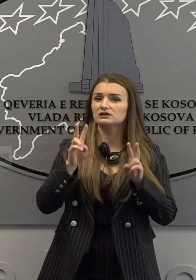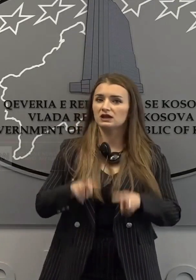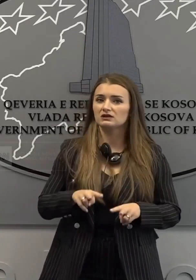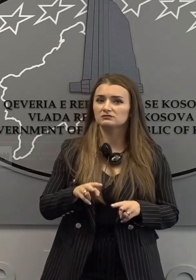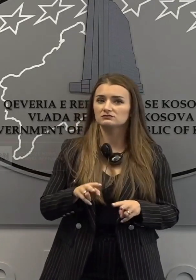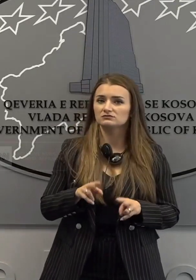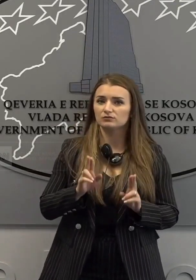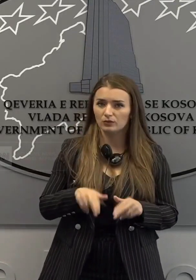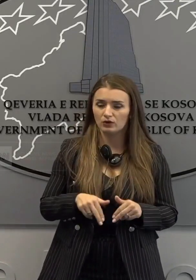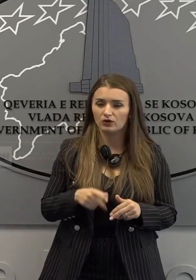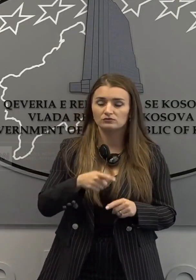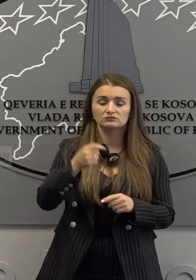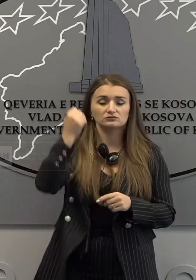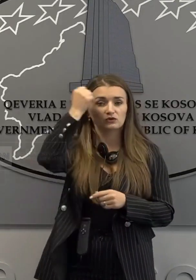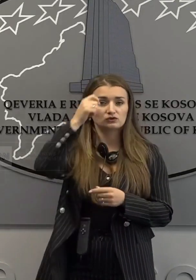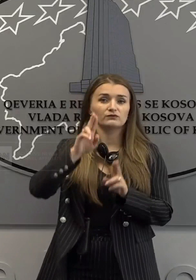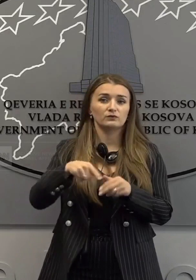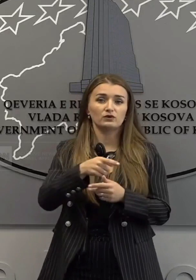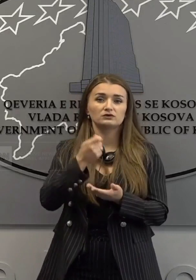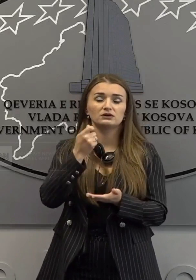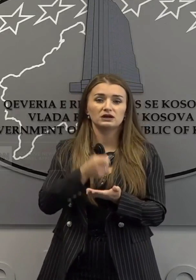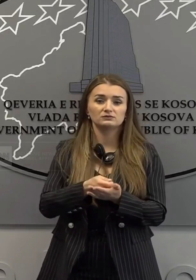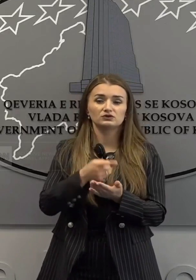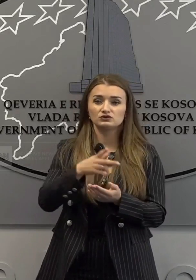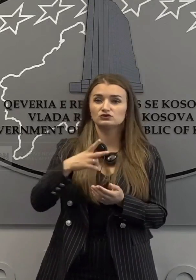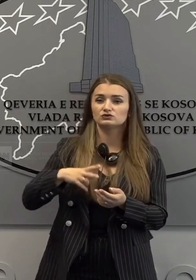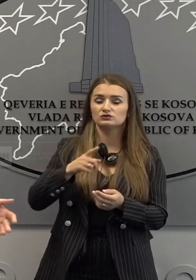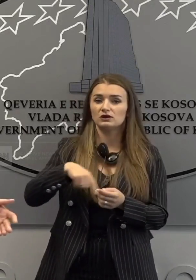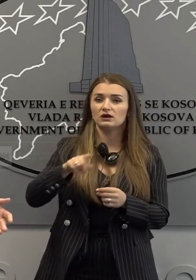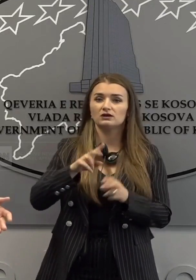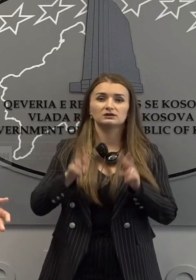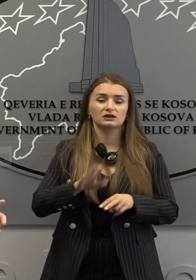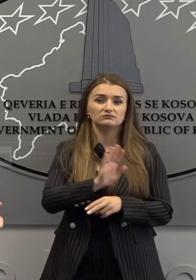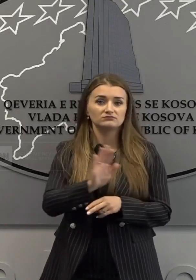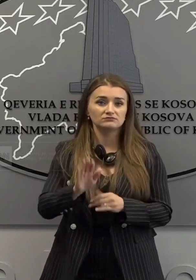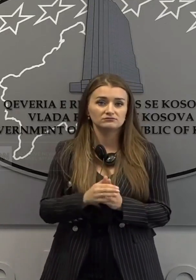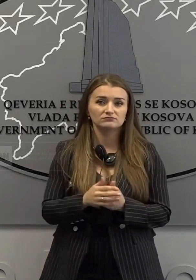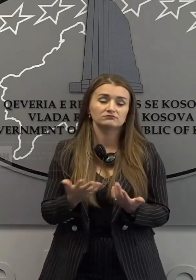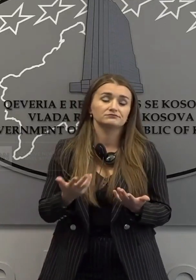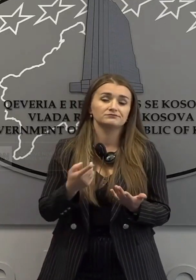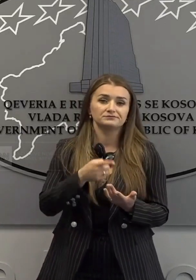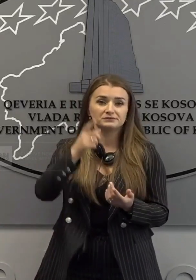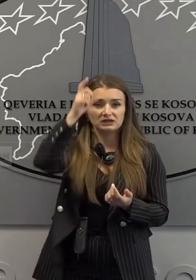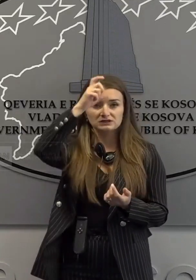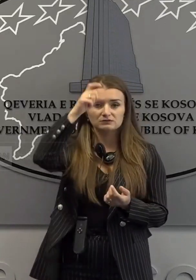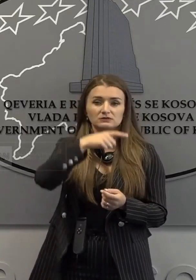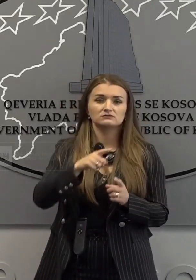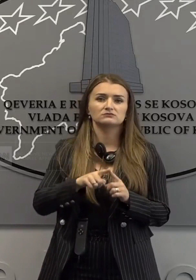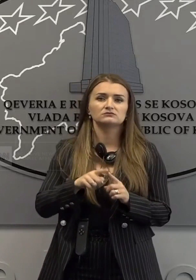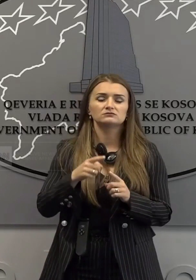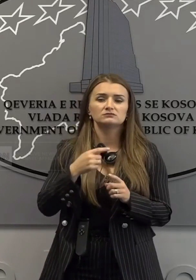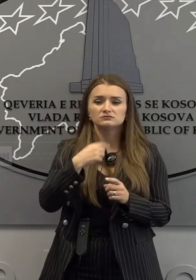Kosova respekton liritë dhe të drejtët e qytetarëve, ndërka që Serbia praktikisht është shtet